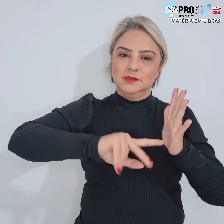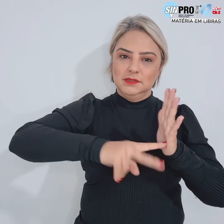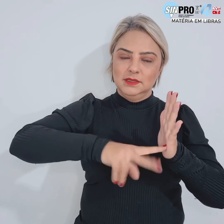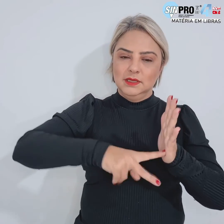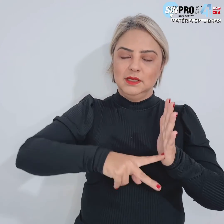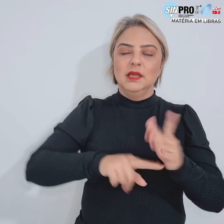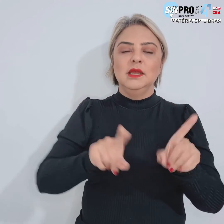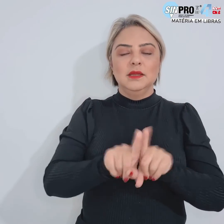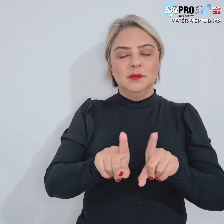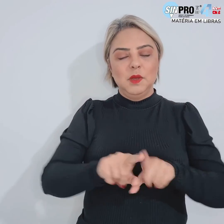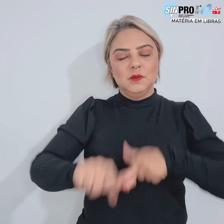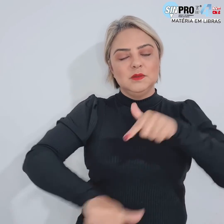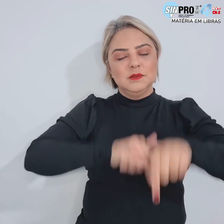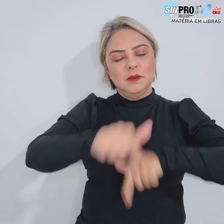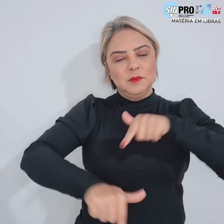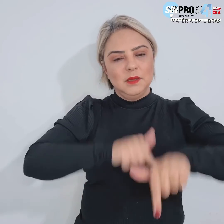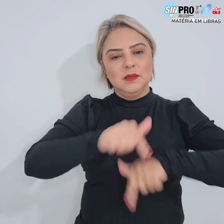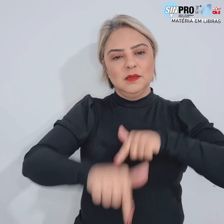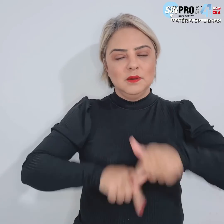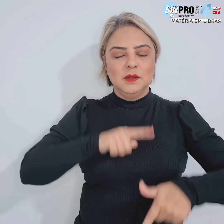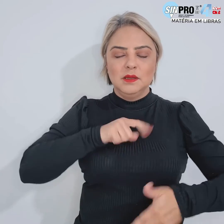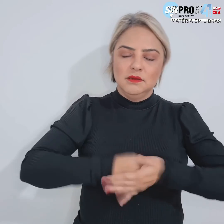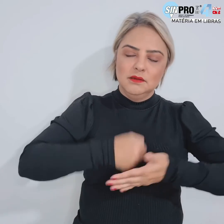sindicato e à categoria que mantém a luta em